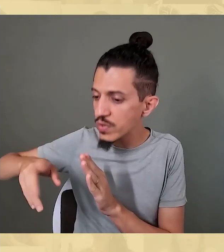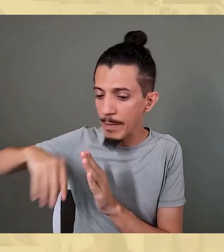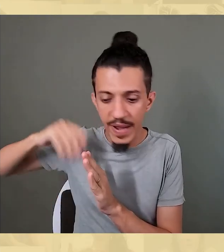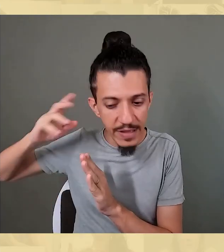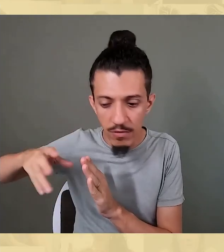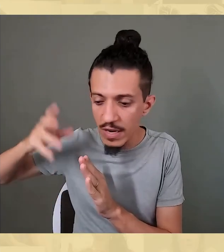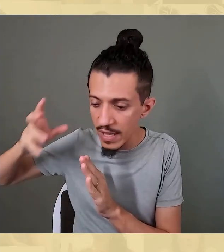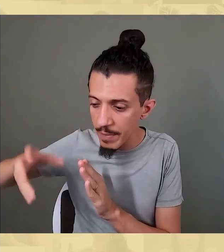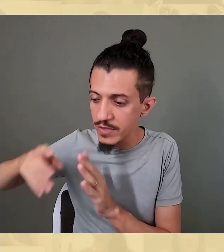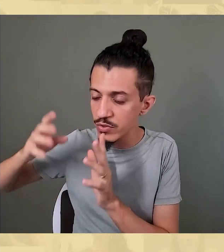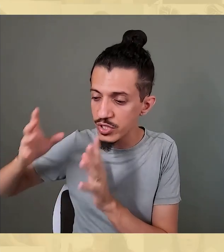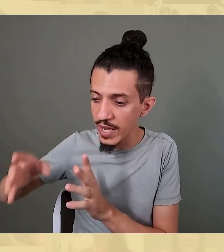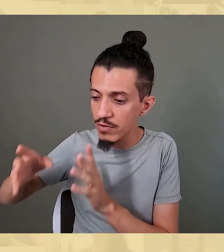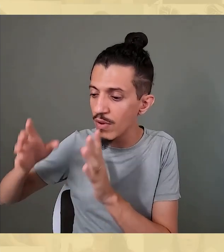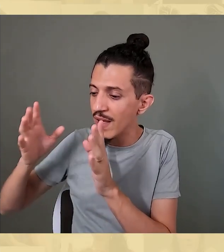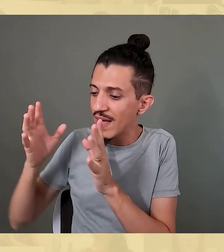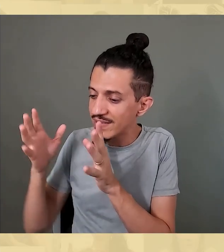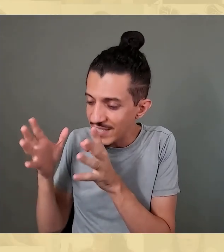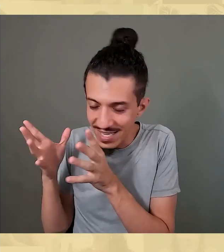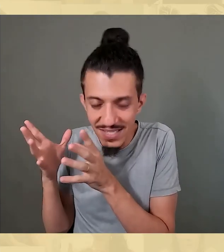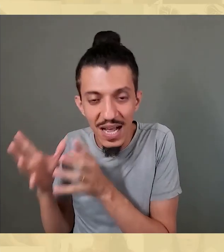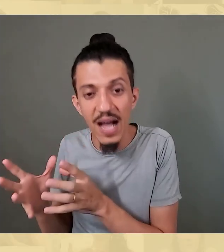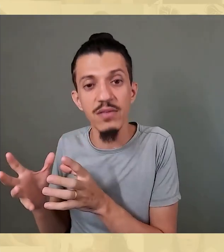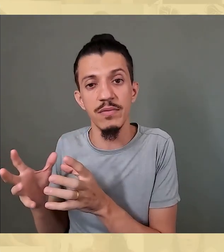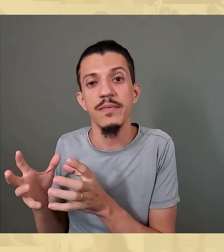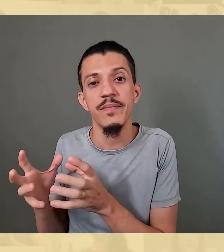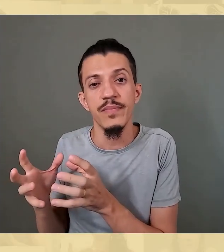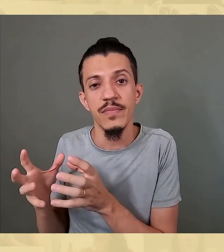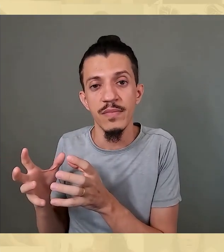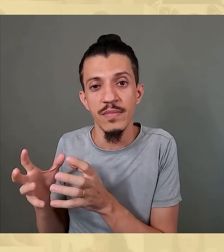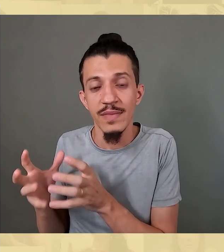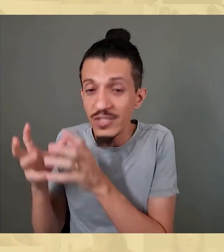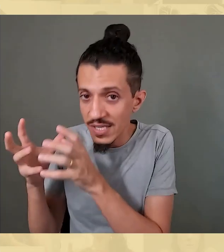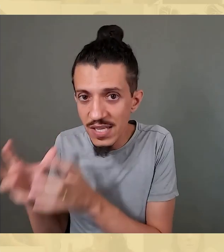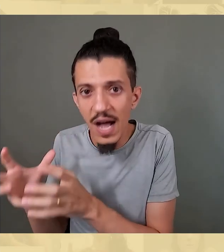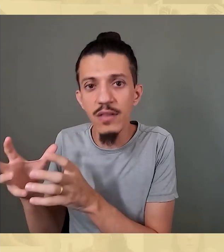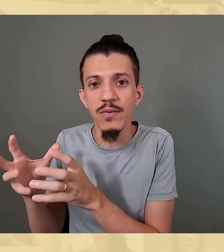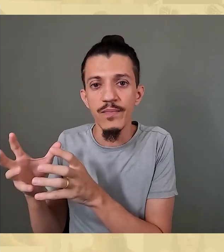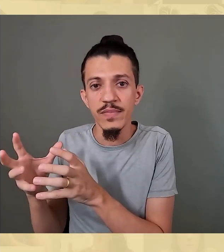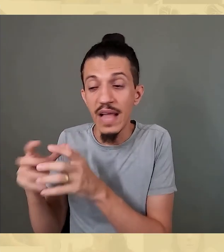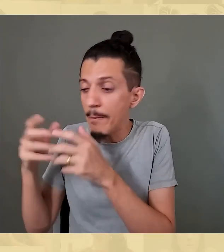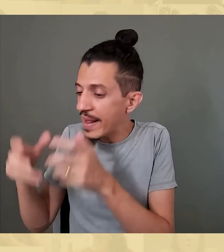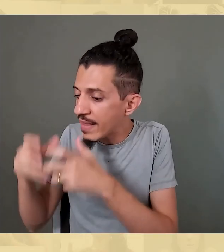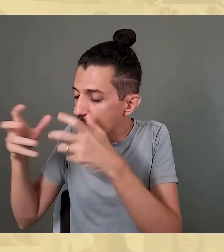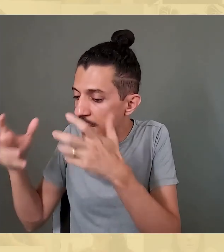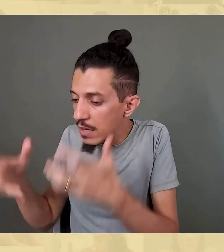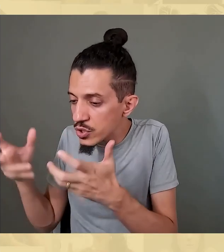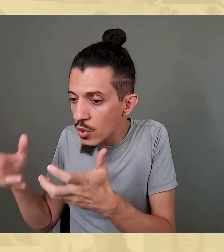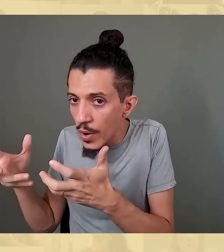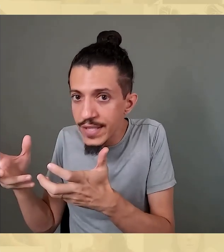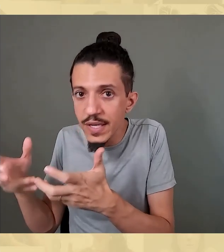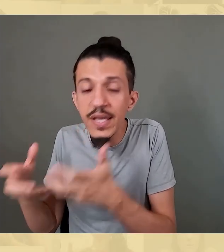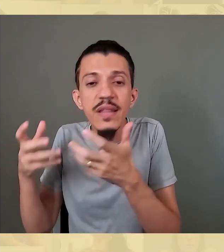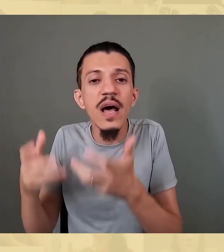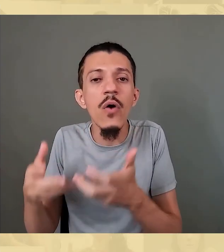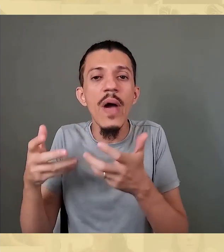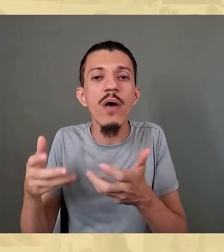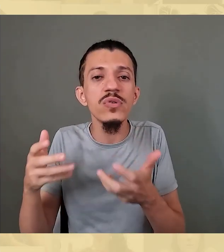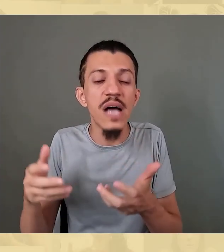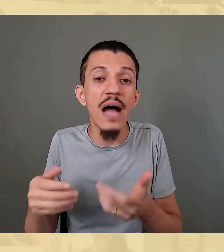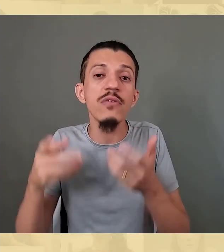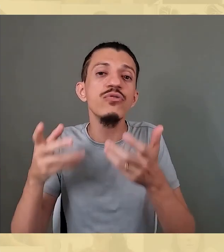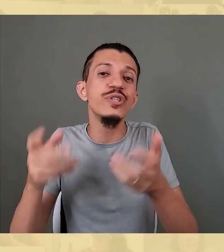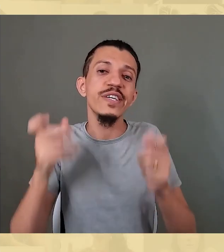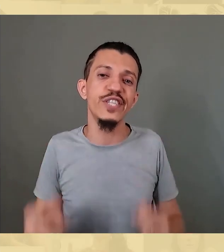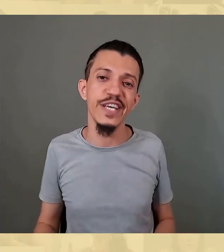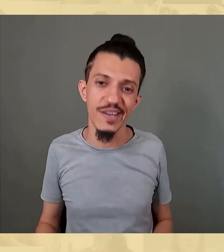curso, aprendendo Libras de um jeito... Está engessado. Está engessado. Está aprendendo um tanto de coisa que não é